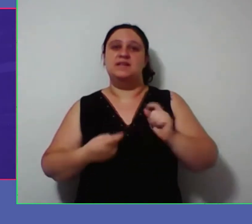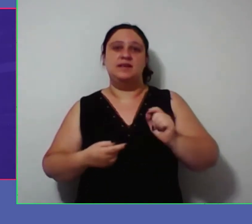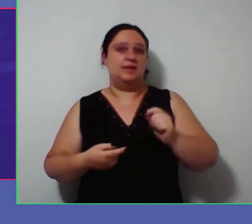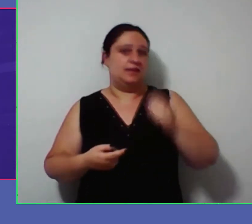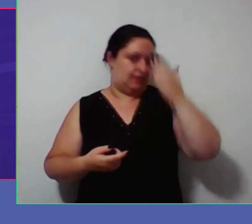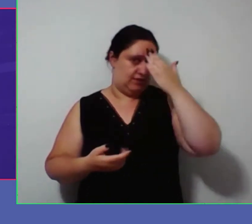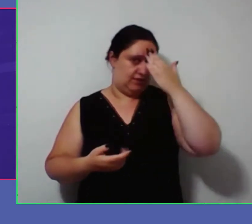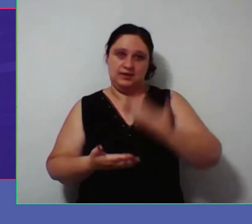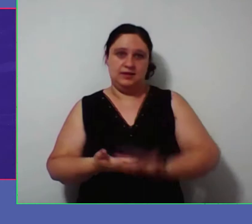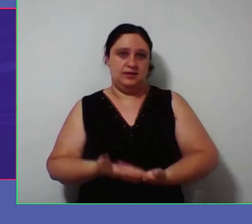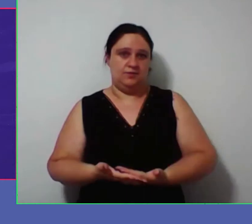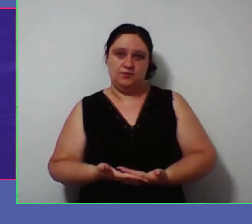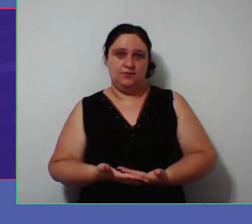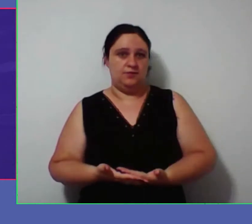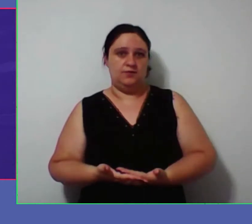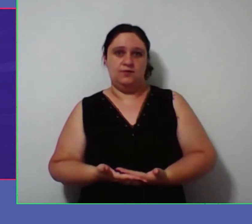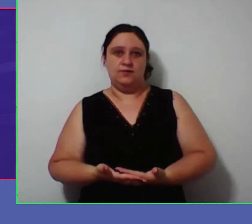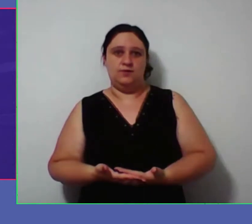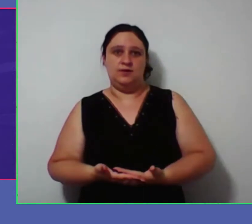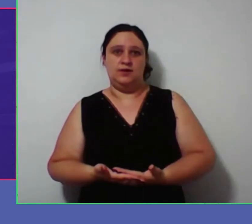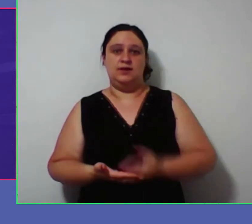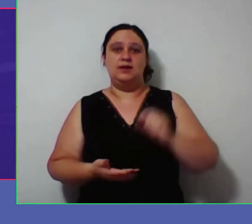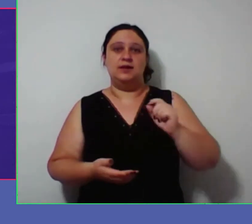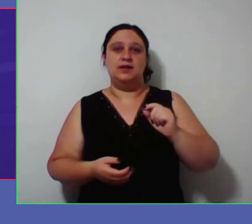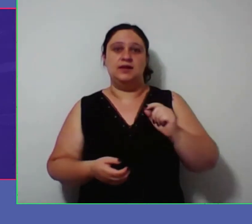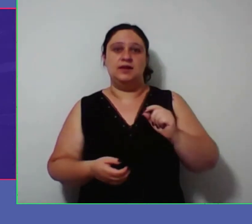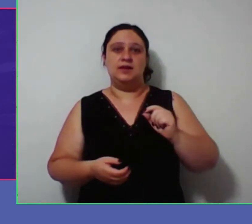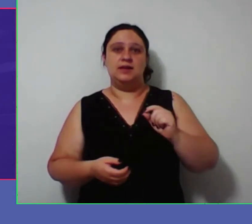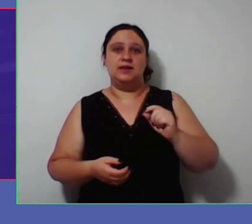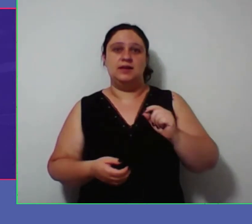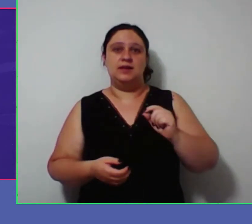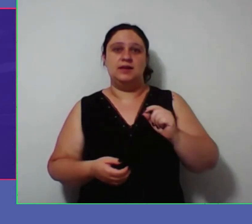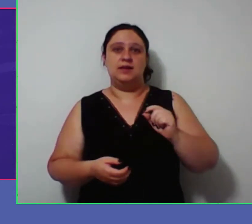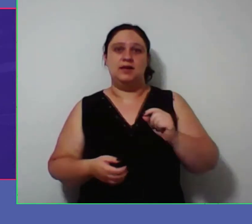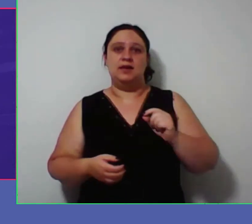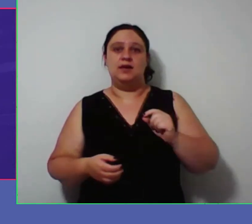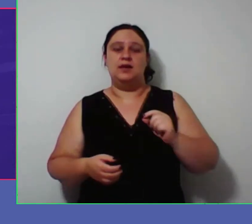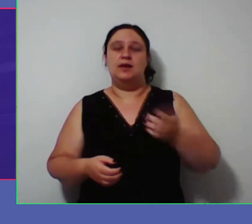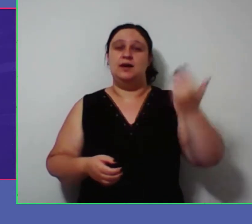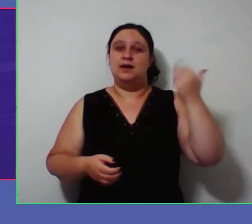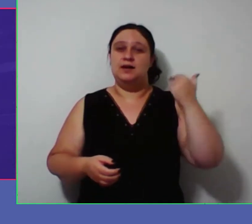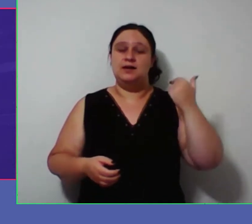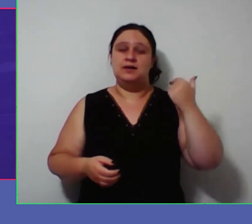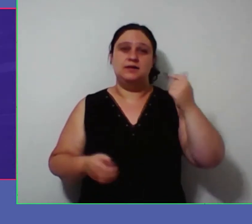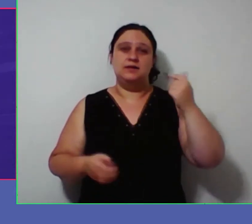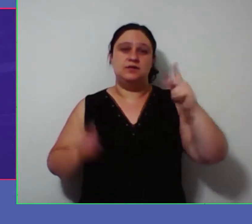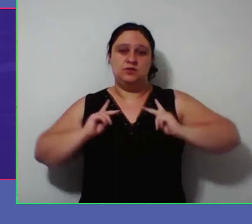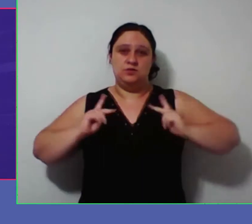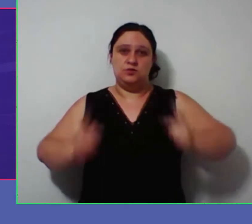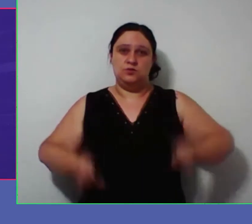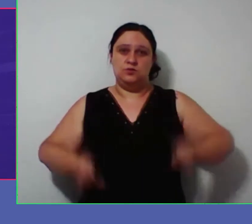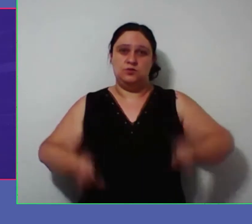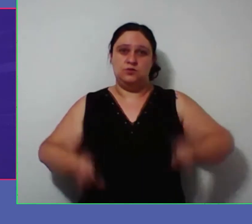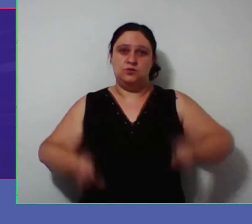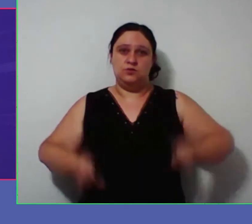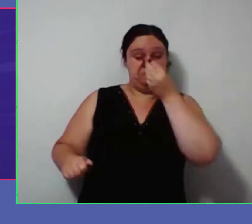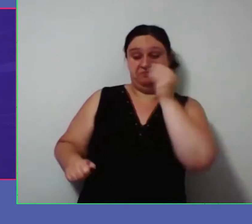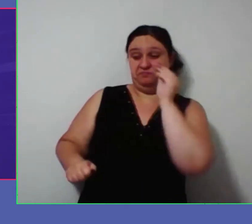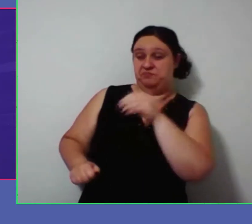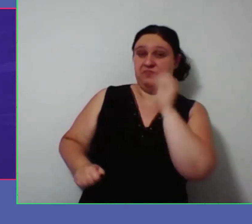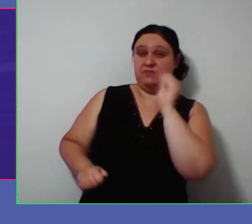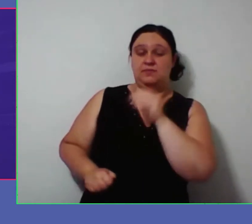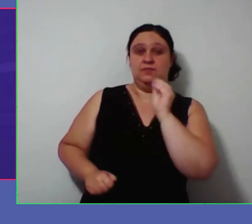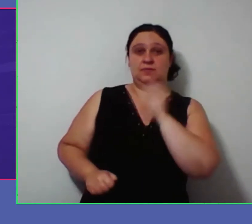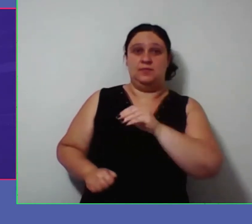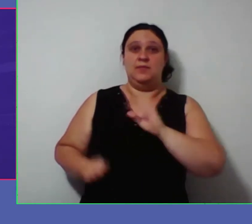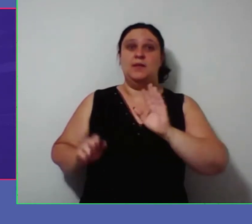os construtores rejeitaram, essa veio a ser a principal pedra angular.